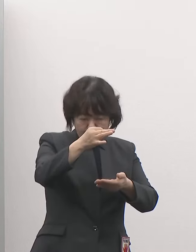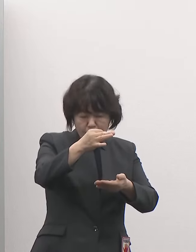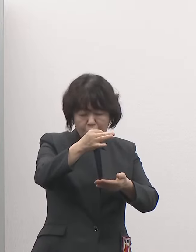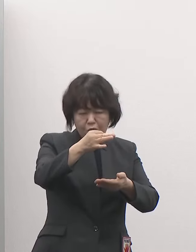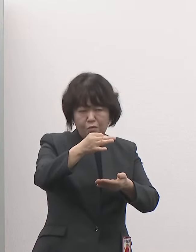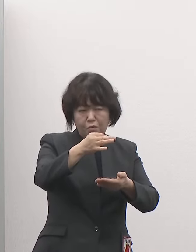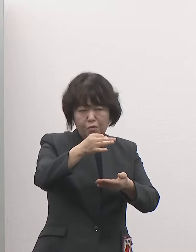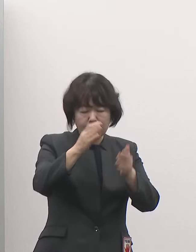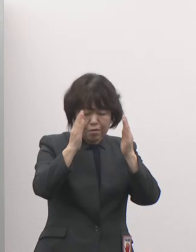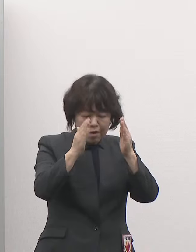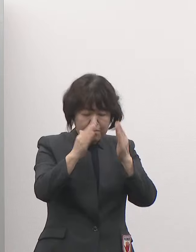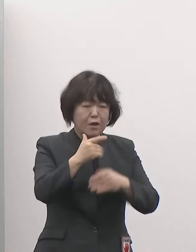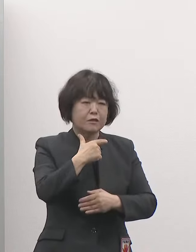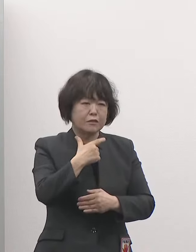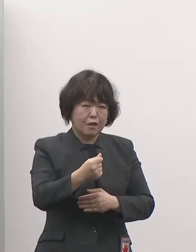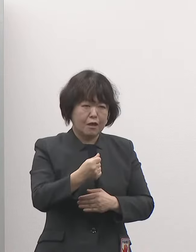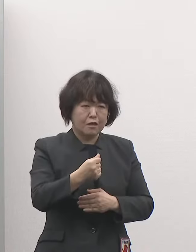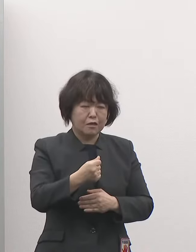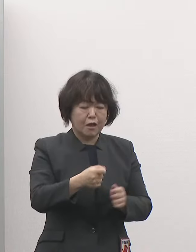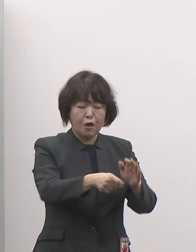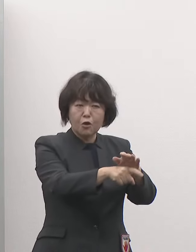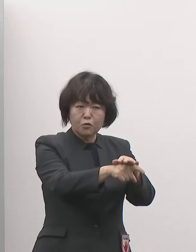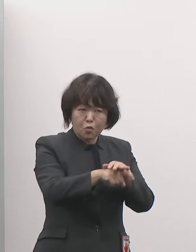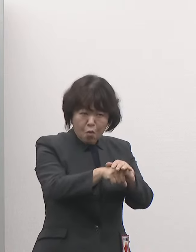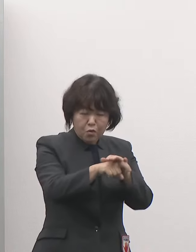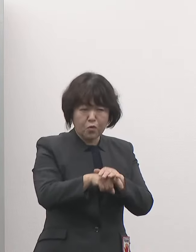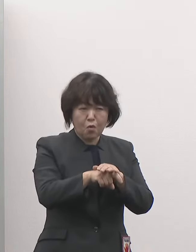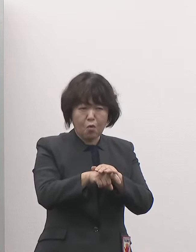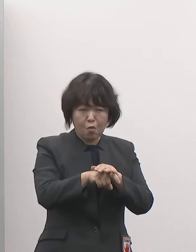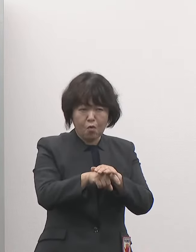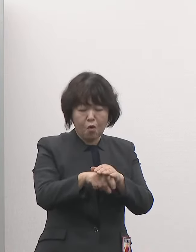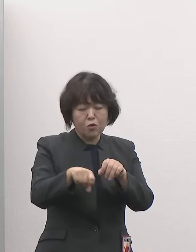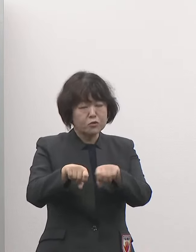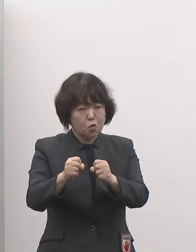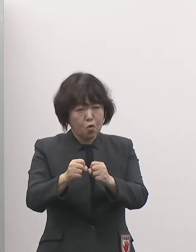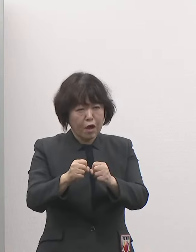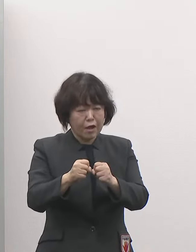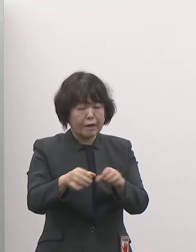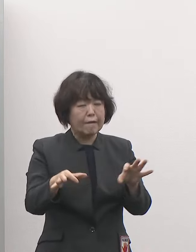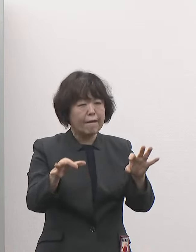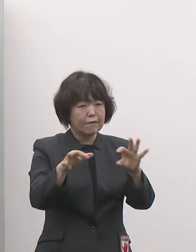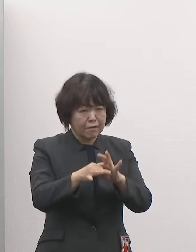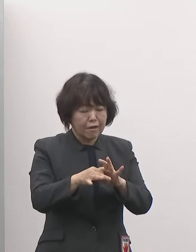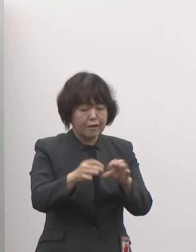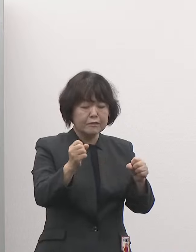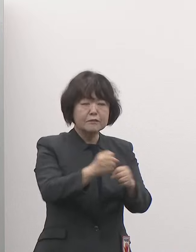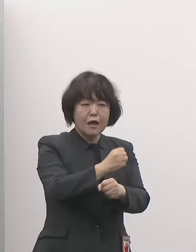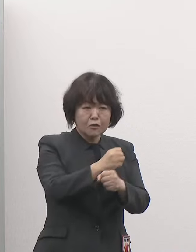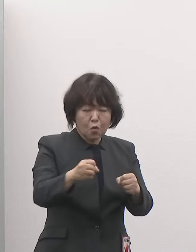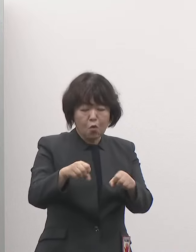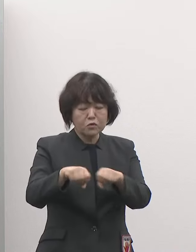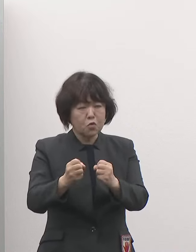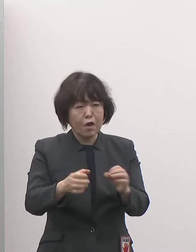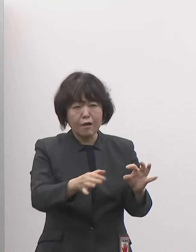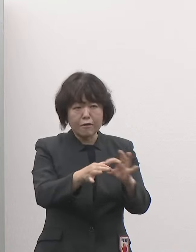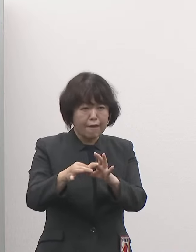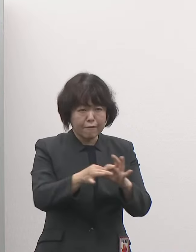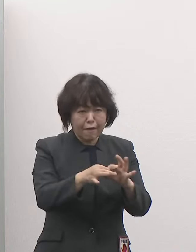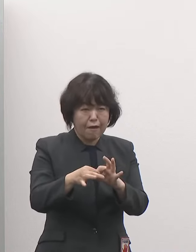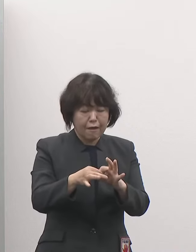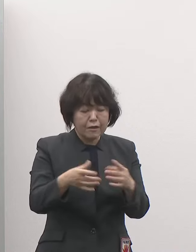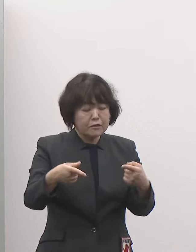。本県は農福連携に加えまして三福連携にも力を入れておりますが、この観点で、合わせてこの共同受